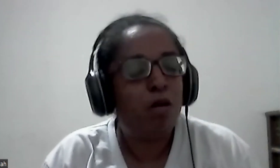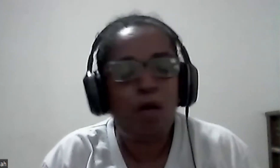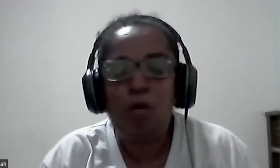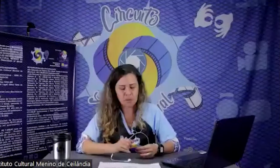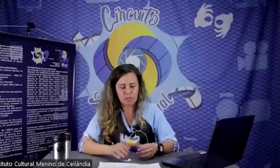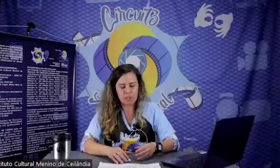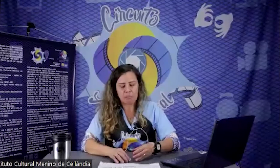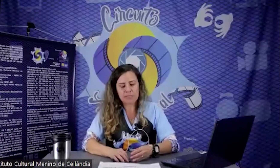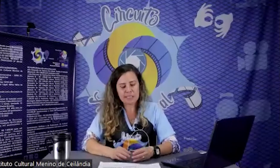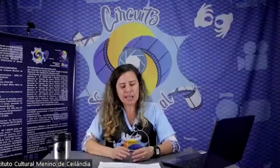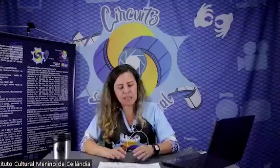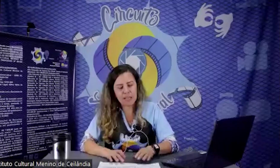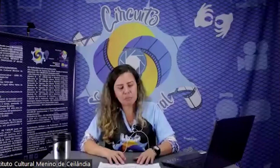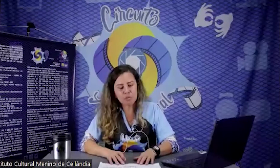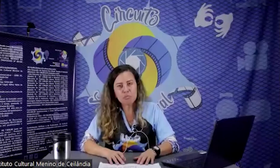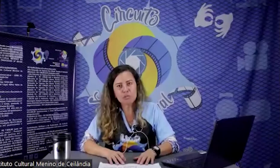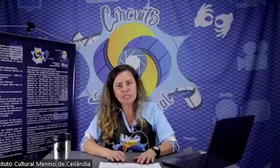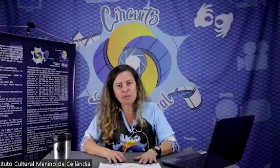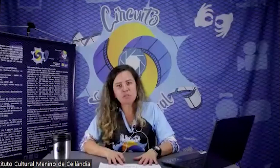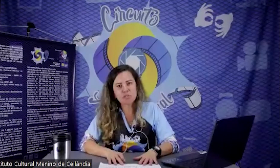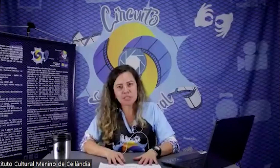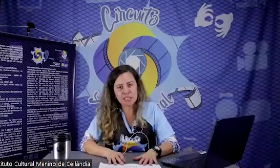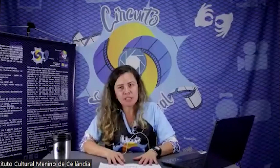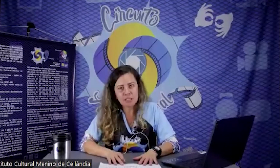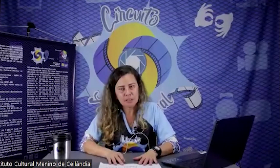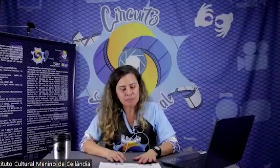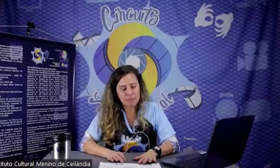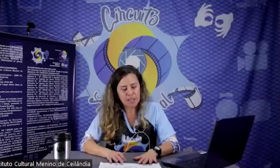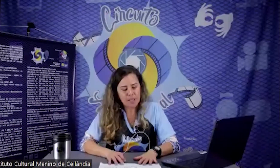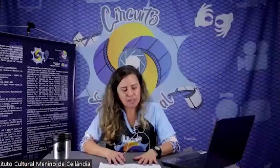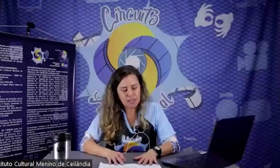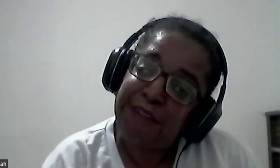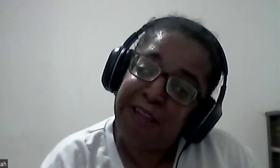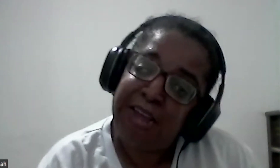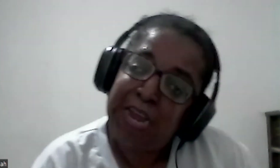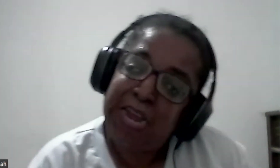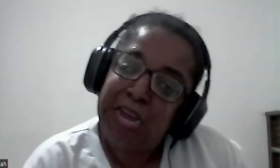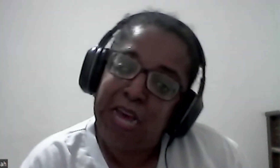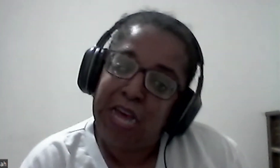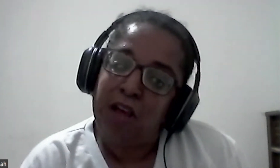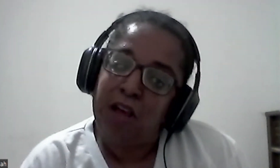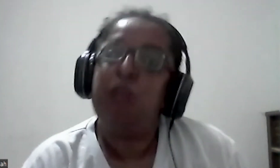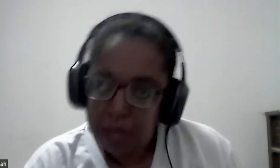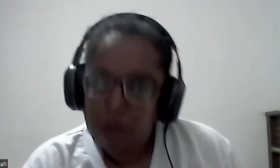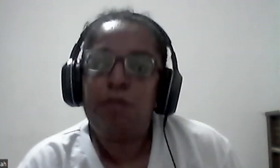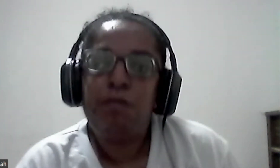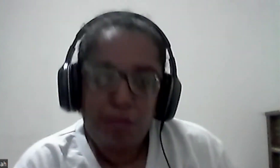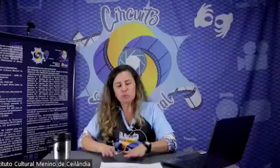corpo. Mas, Sara, é muito bom saber de você que você entende que